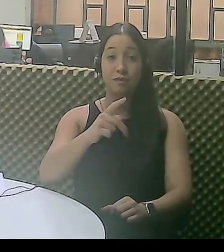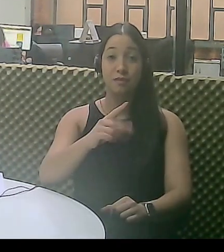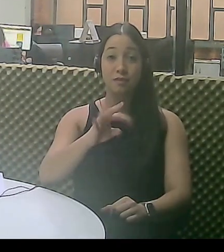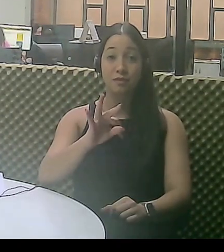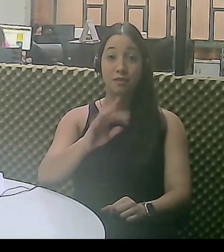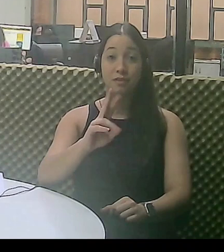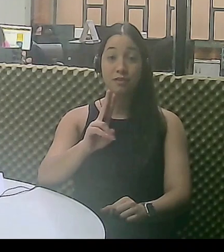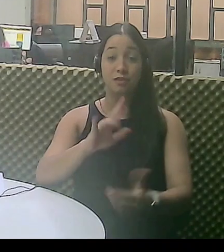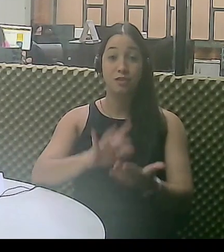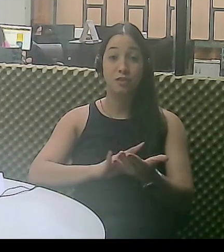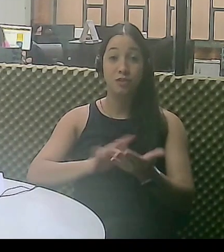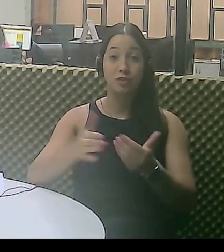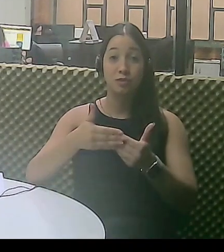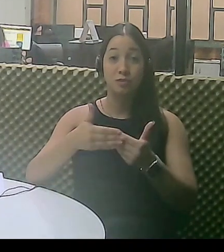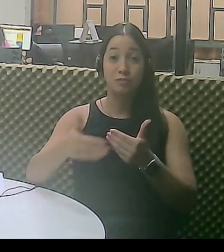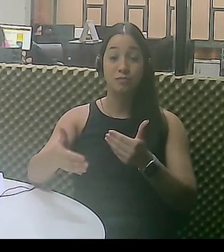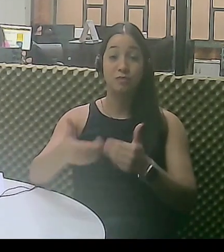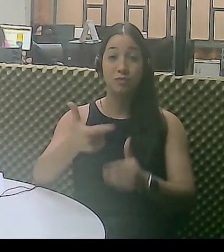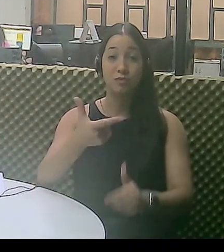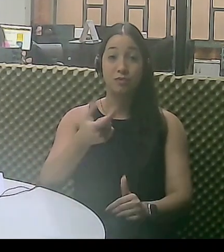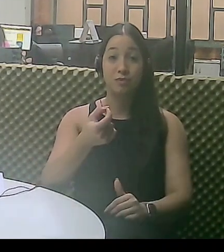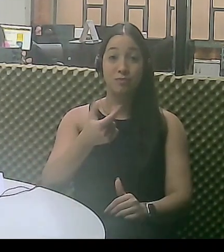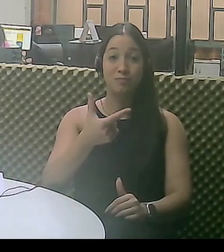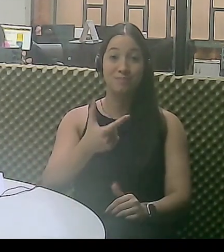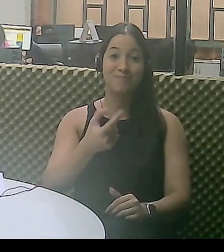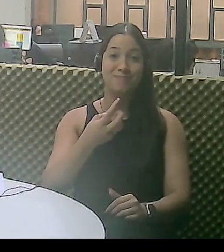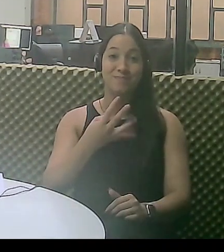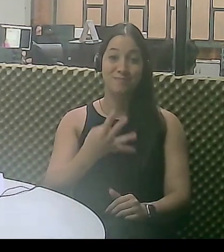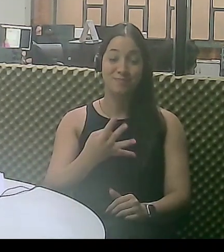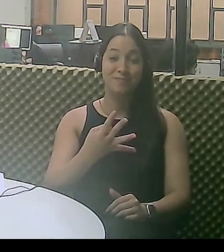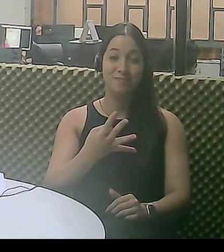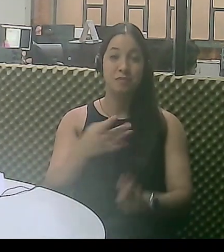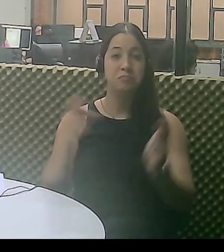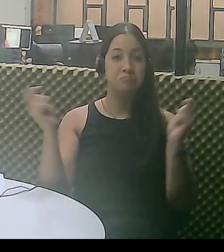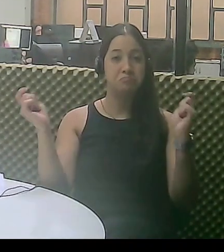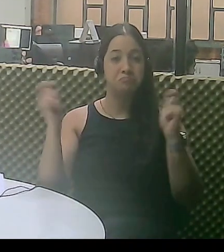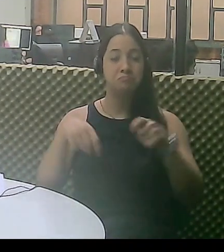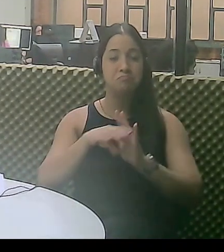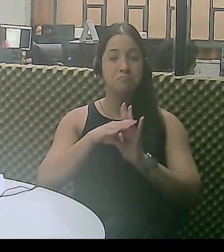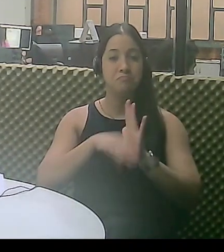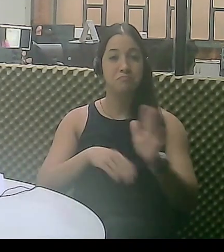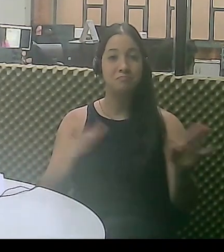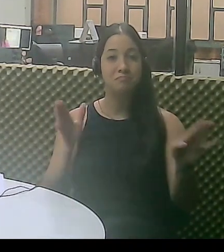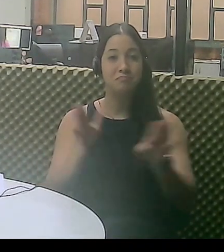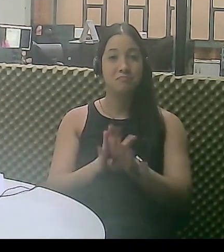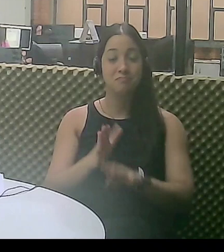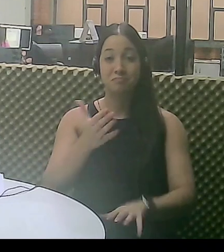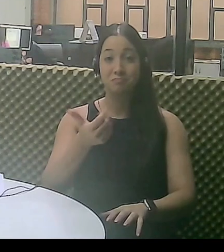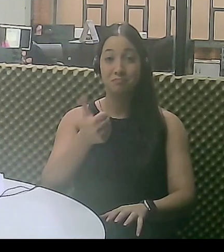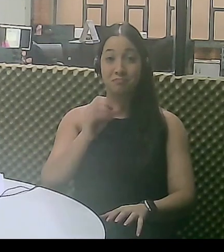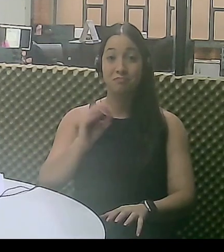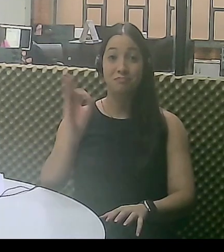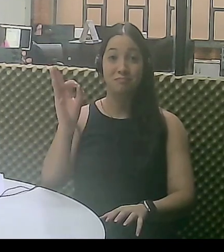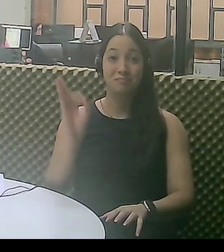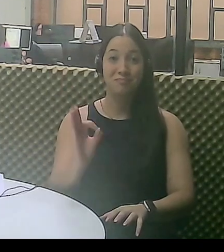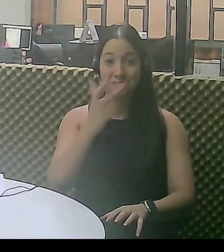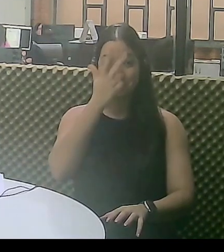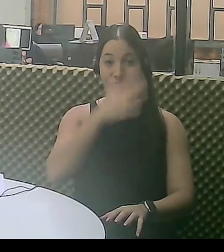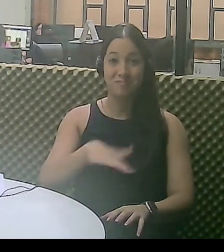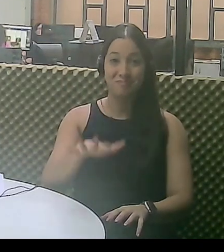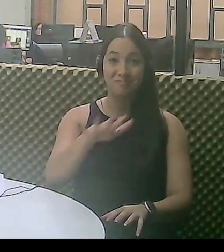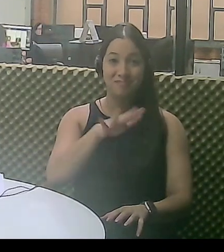digital valerá a partir do exercício 2024 e possibilitará descontos de até 10% para o